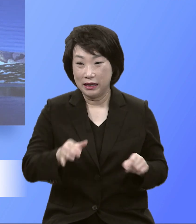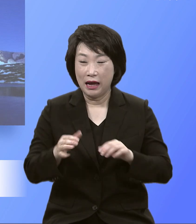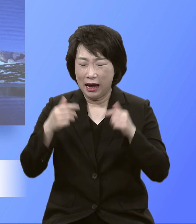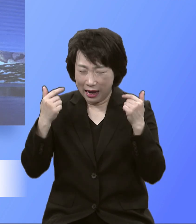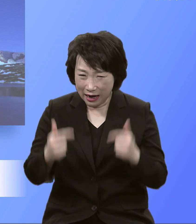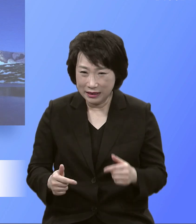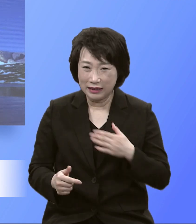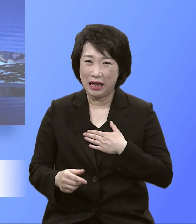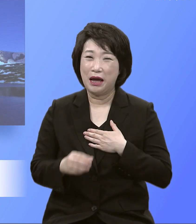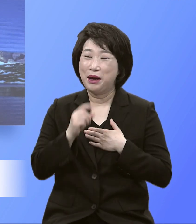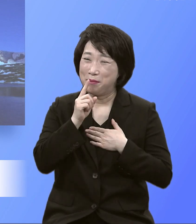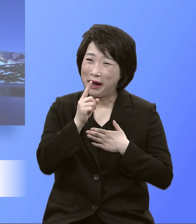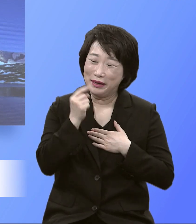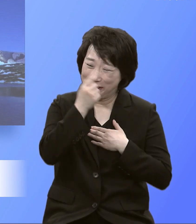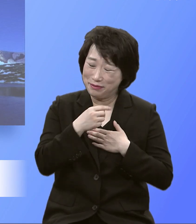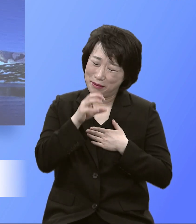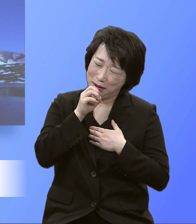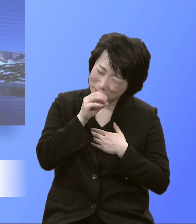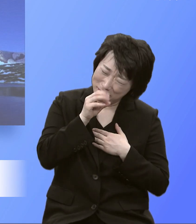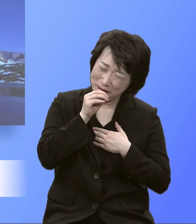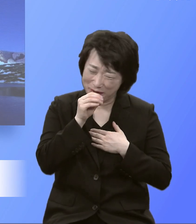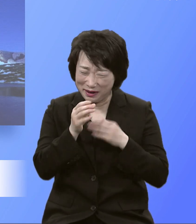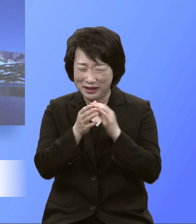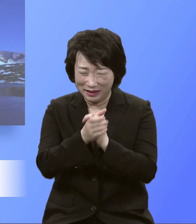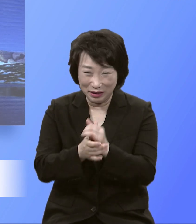항상 뭐라고 말하고 해도 나 혼자.